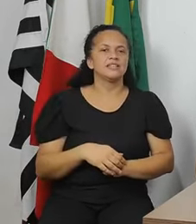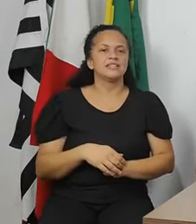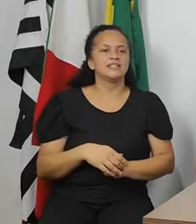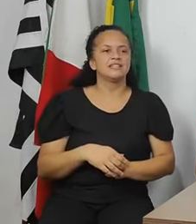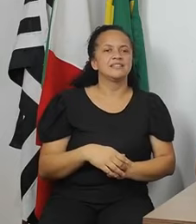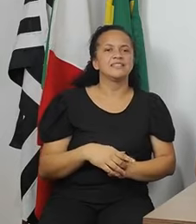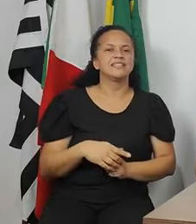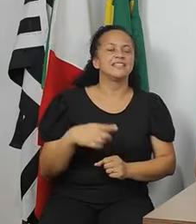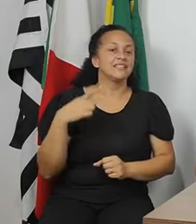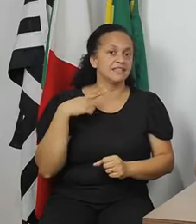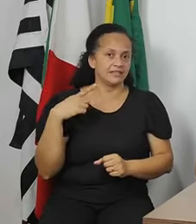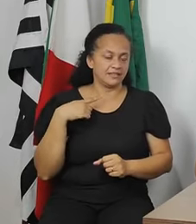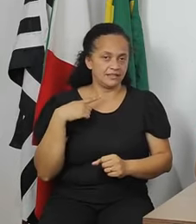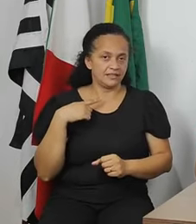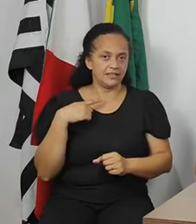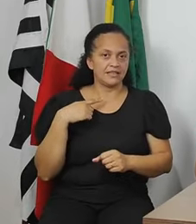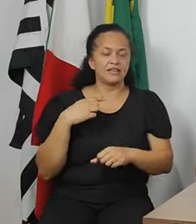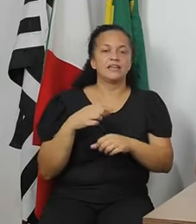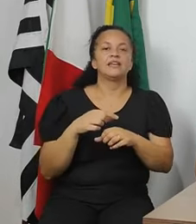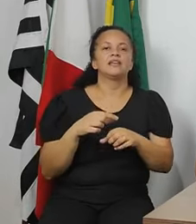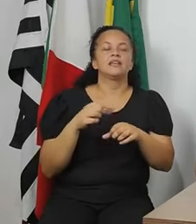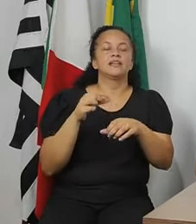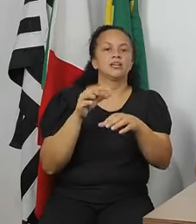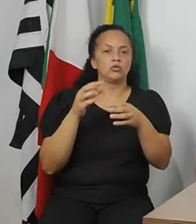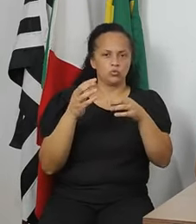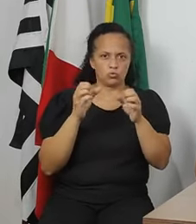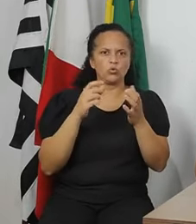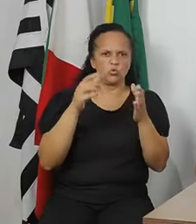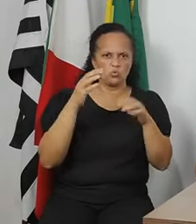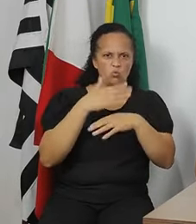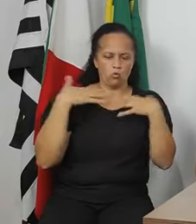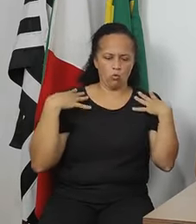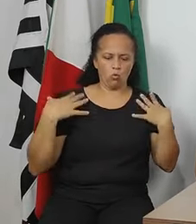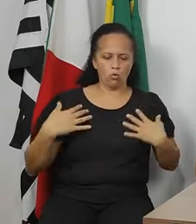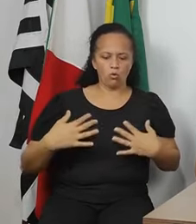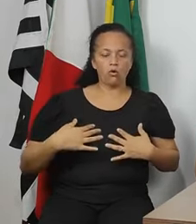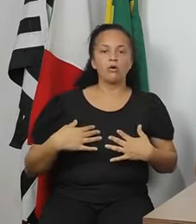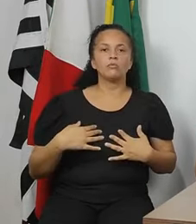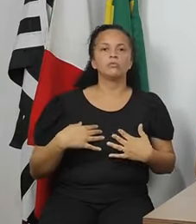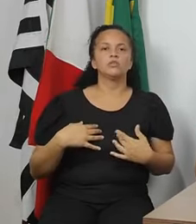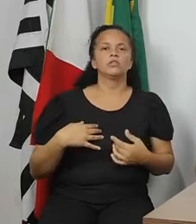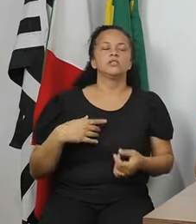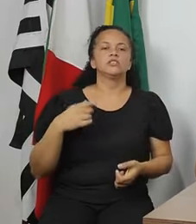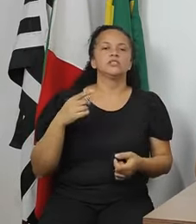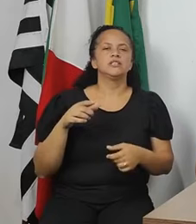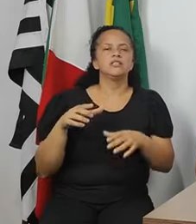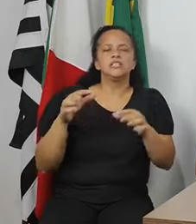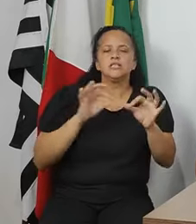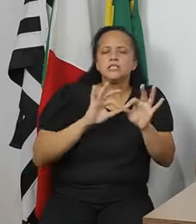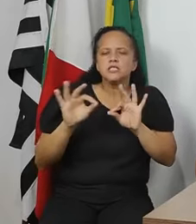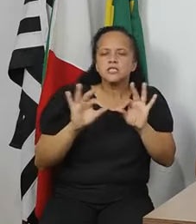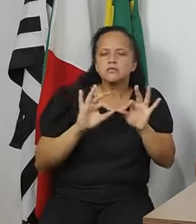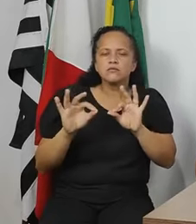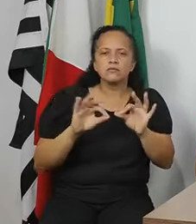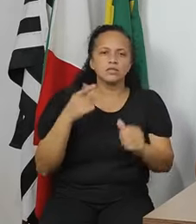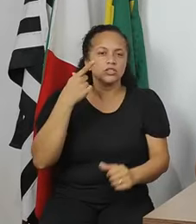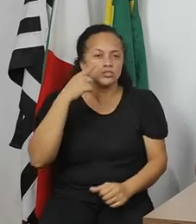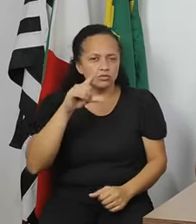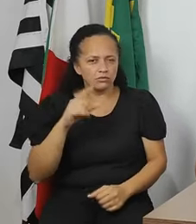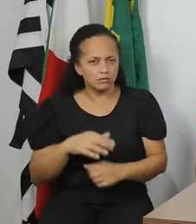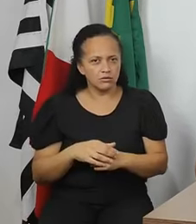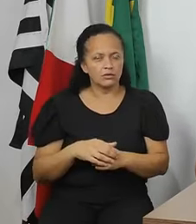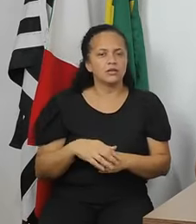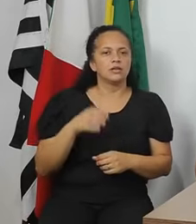nossas células têm de se regenerar. Então ali esse japonês ele estudou várias pessoas durante vários